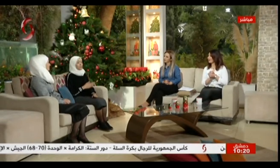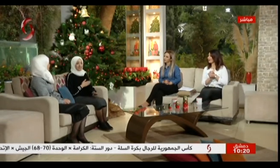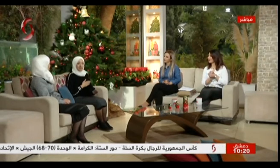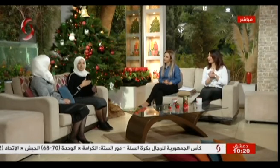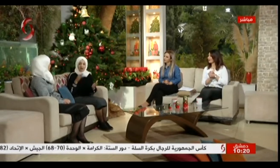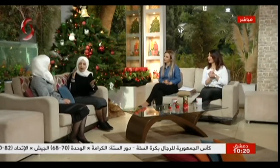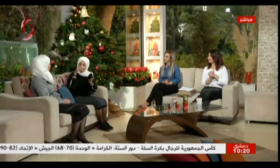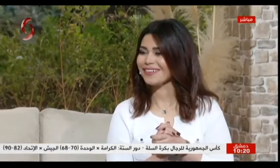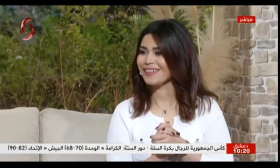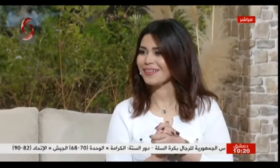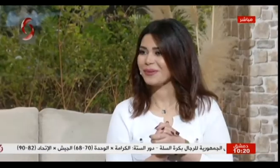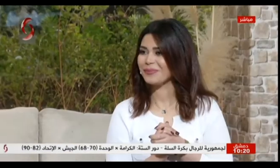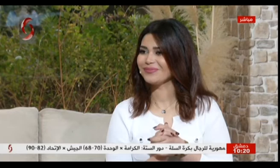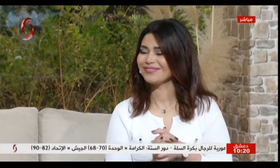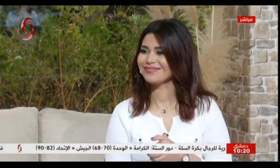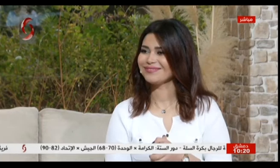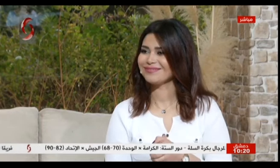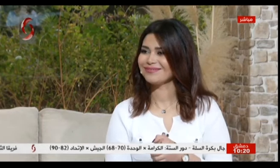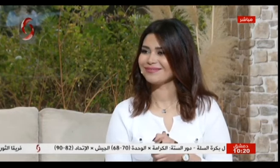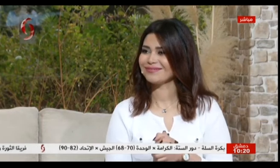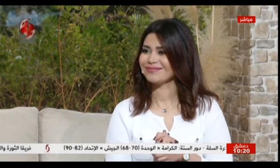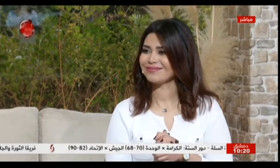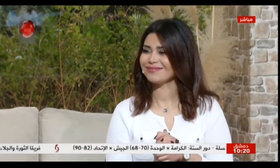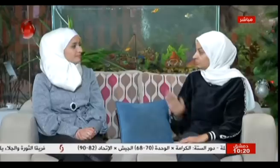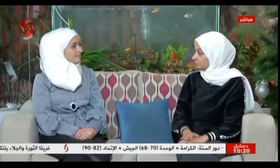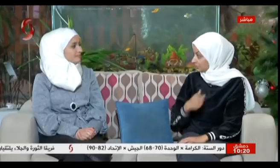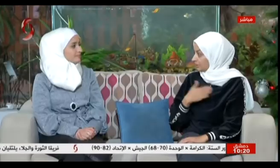كلمه اخيره قبل ما نختم معك؟